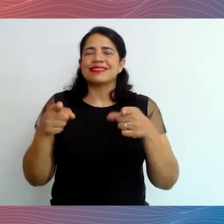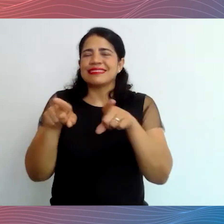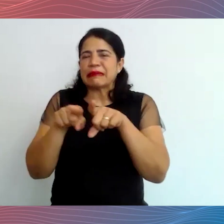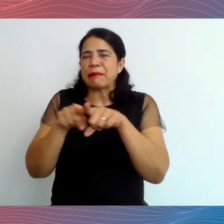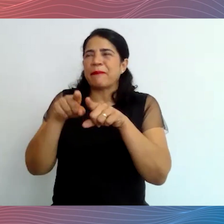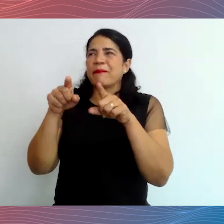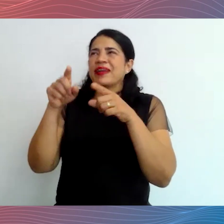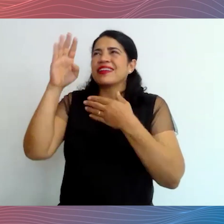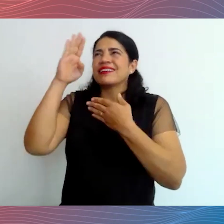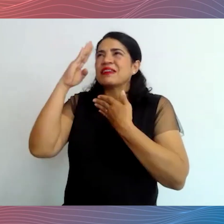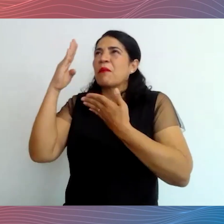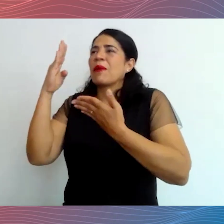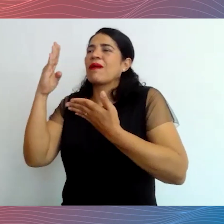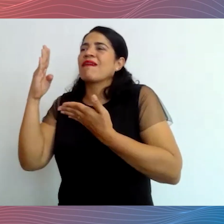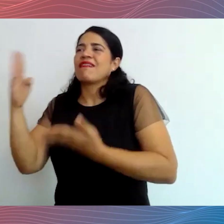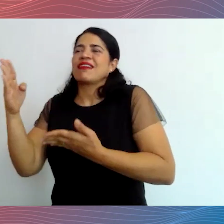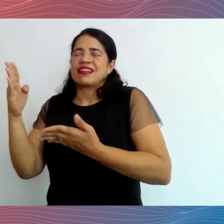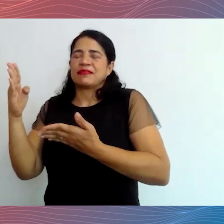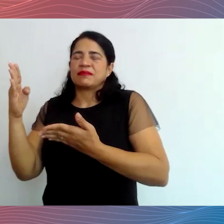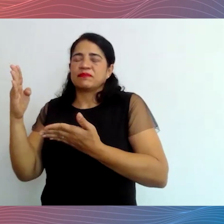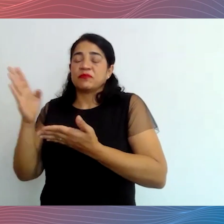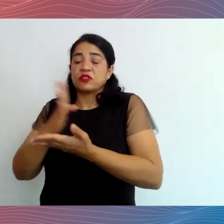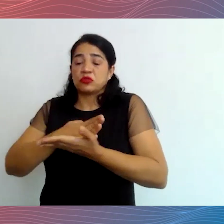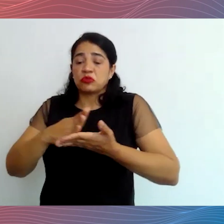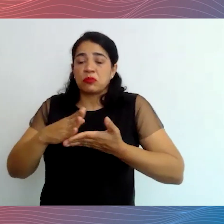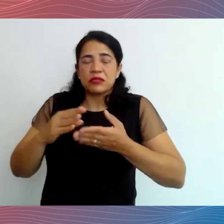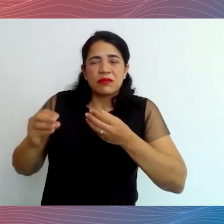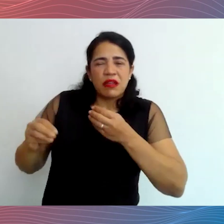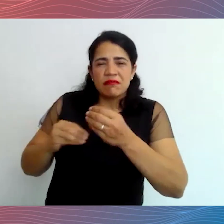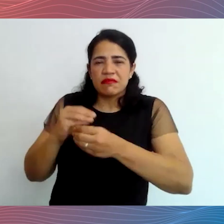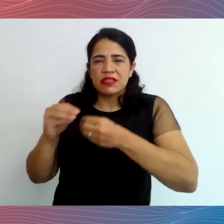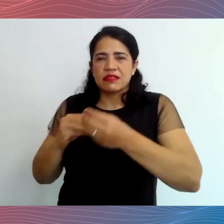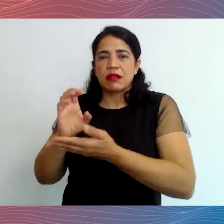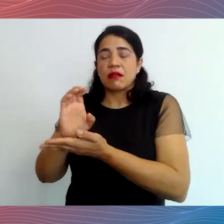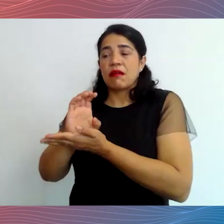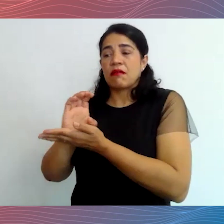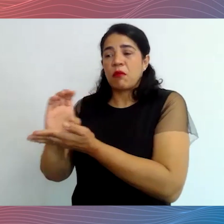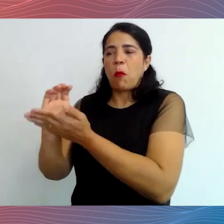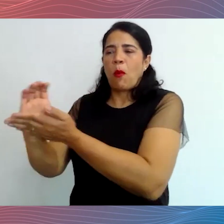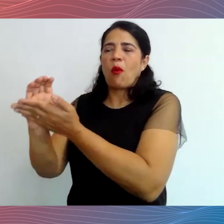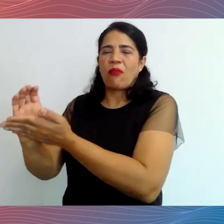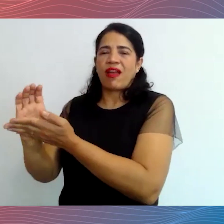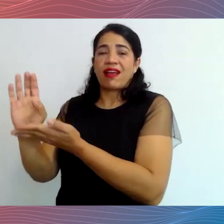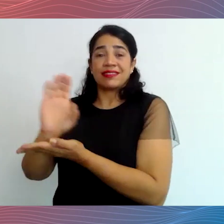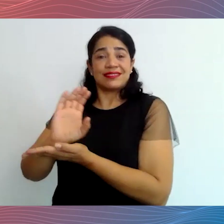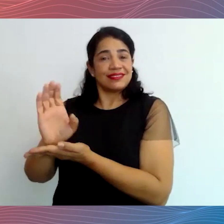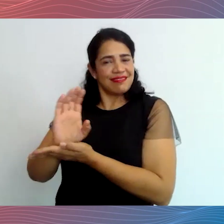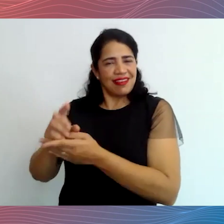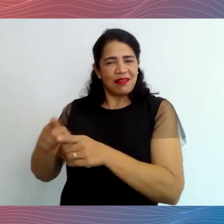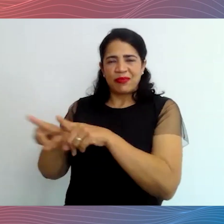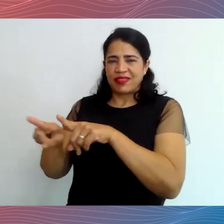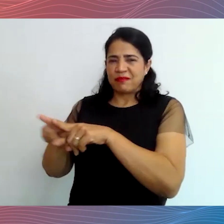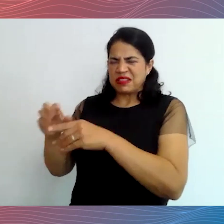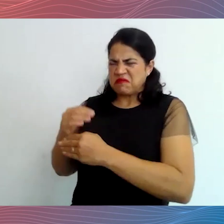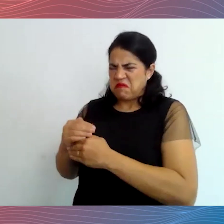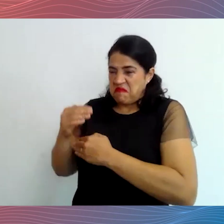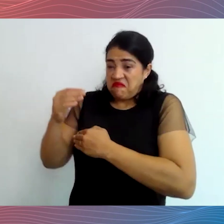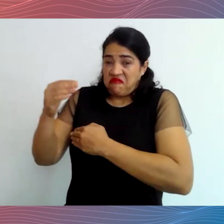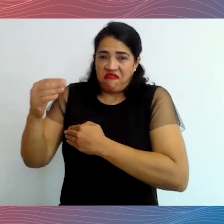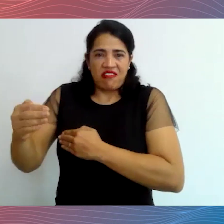e colportagem. E agora a coisa está avançando. Em Portugal, na Espanha,